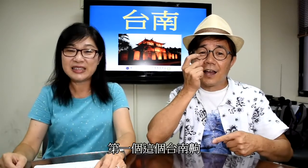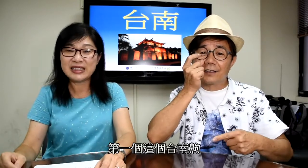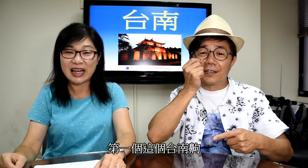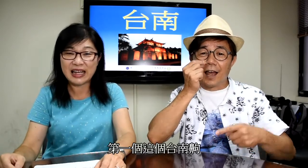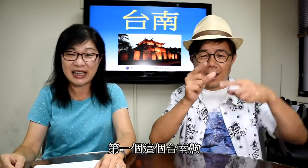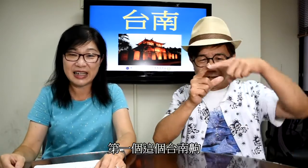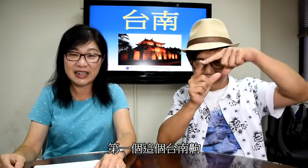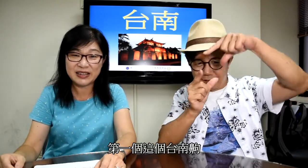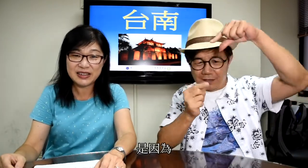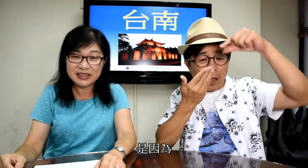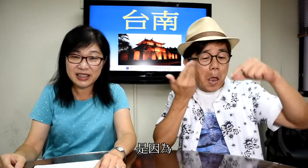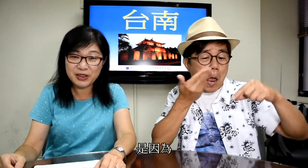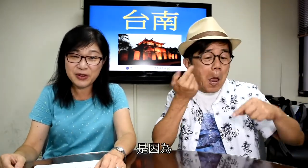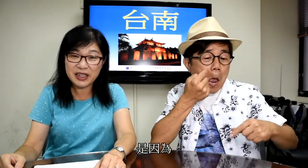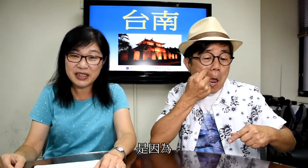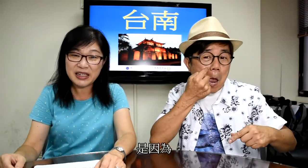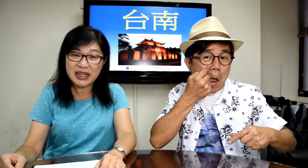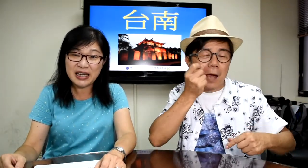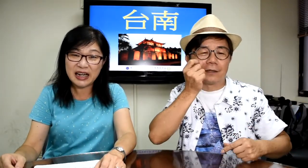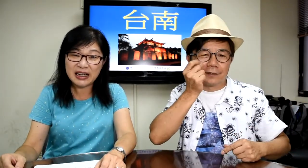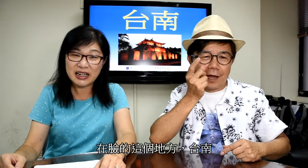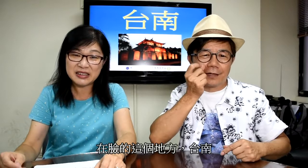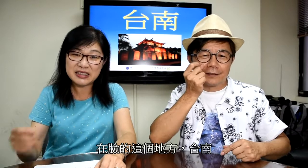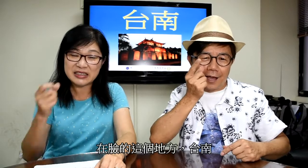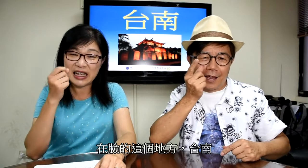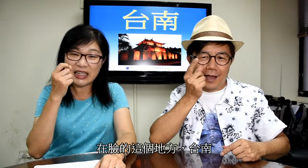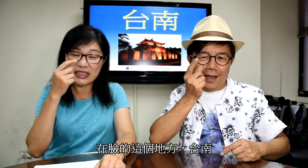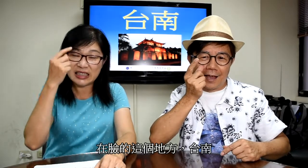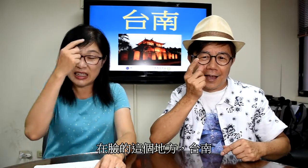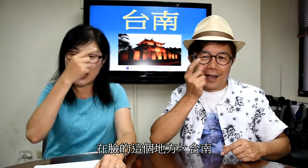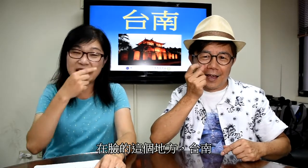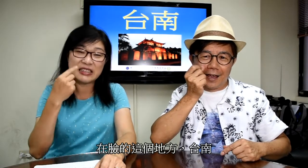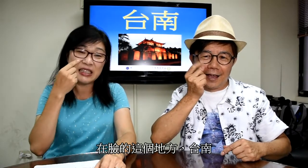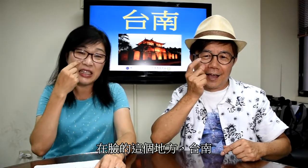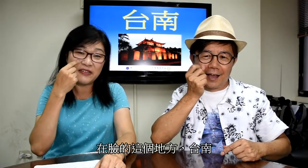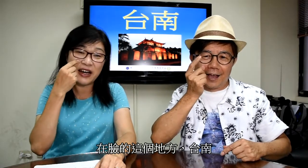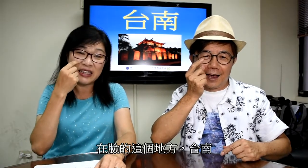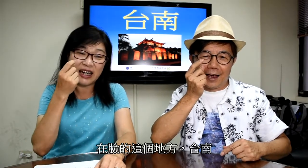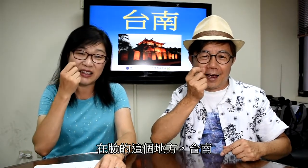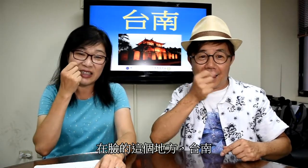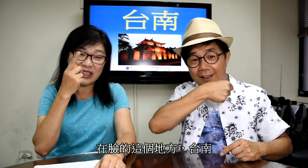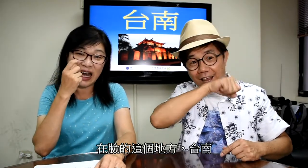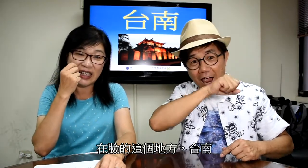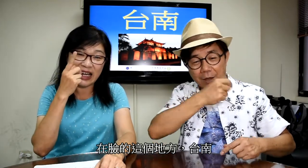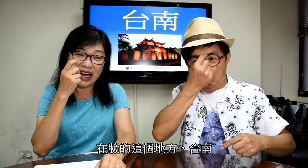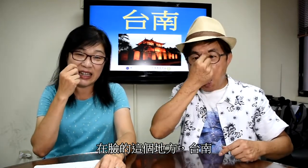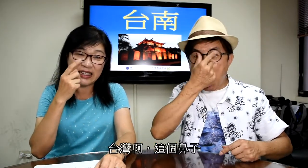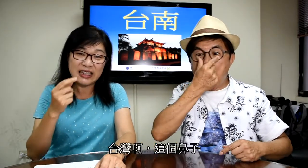个台南哦，是因为在脸的这个地方，好，在台南